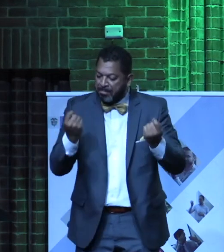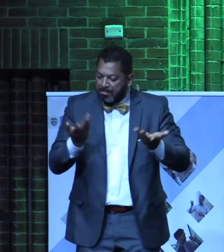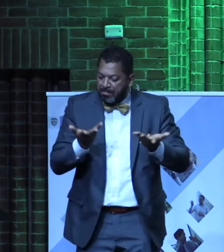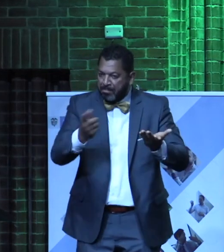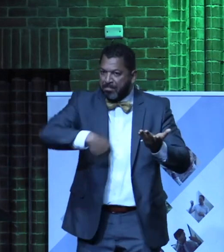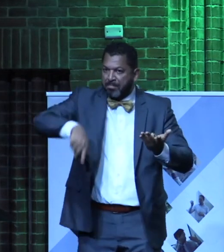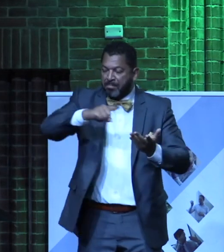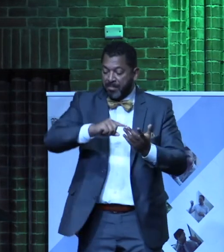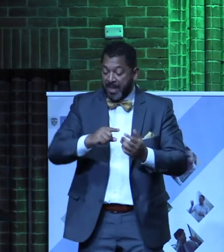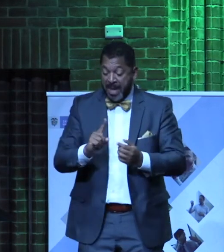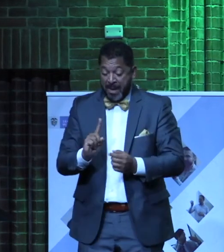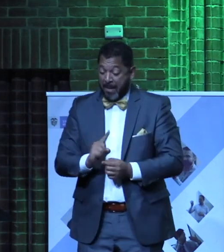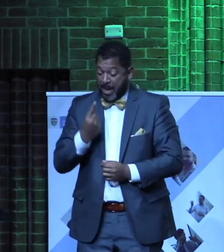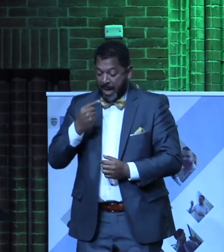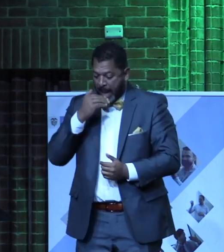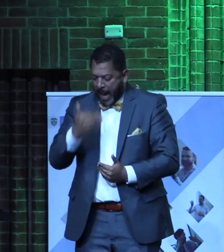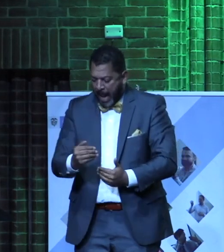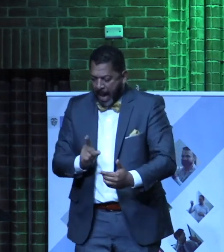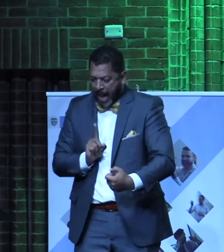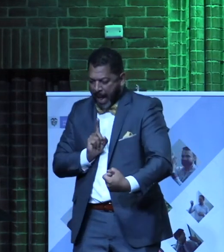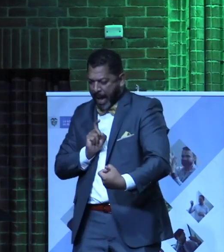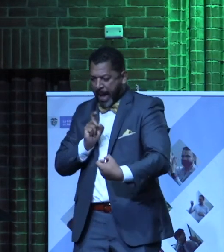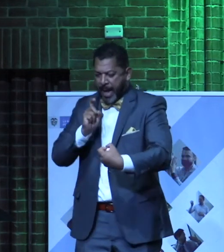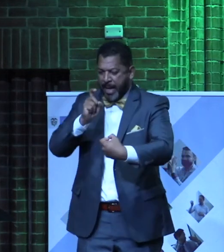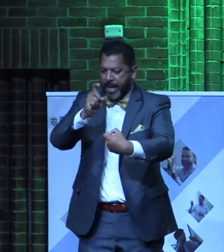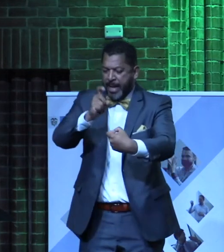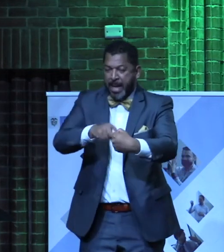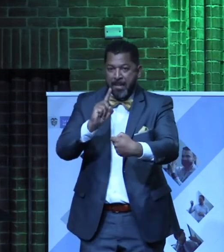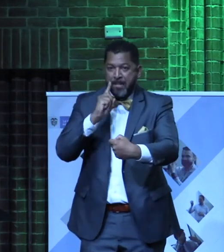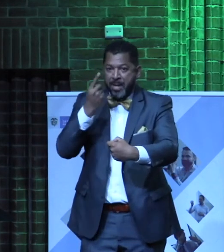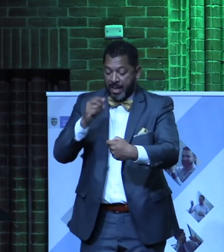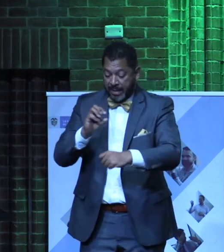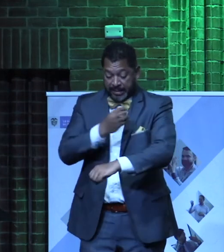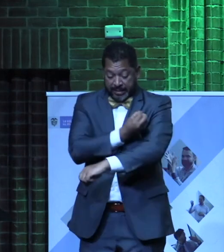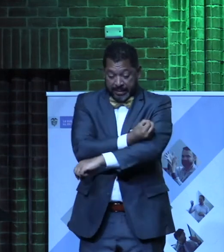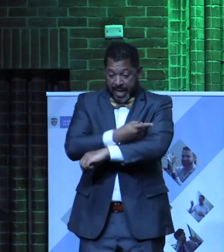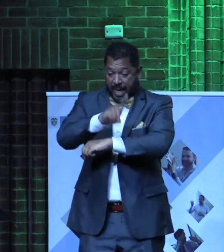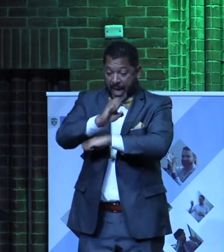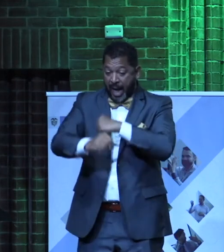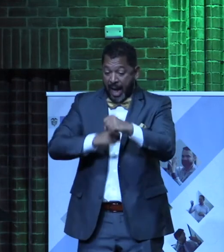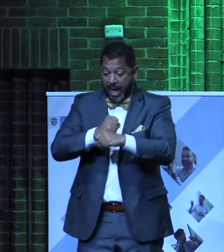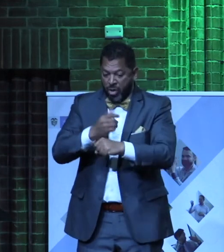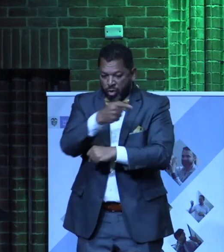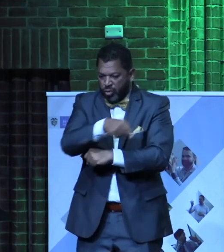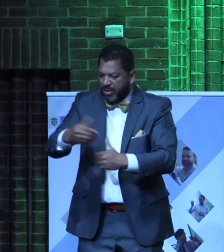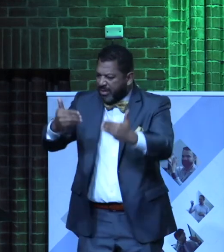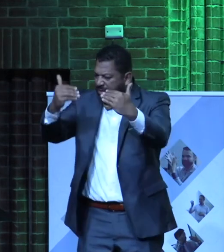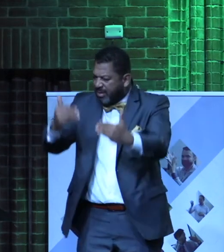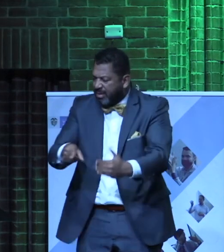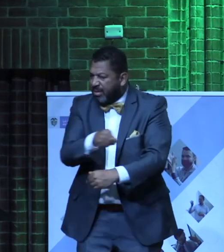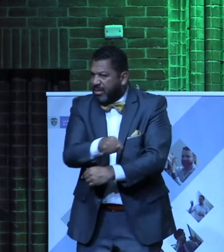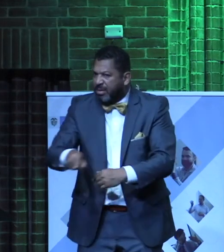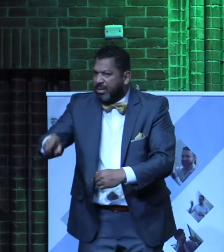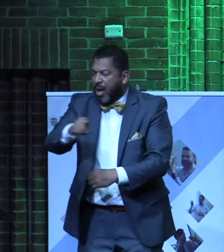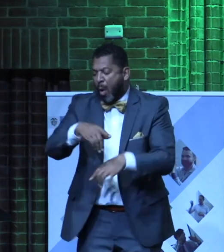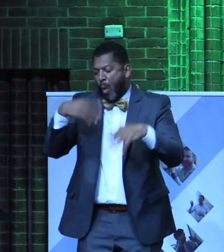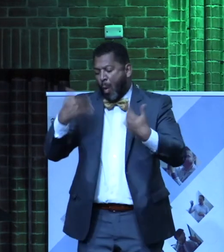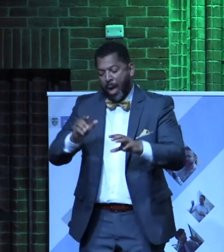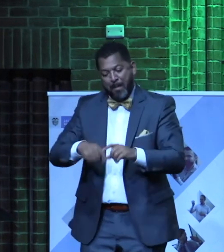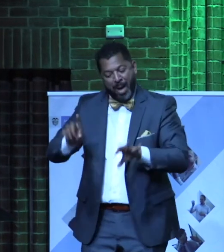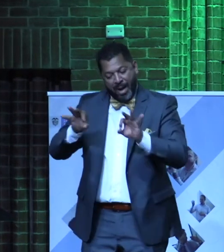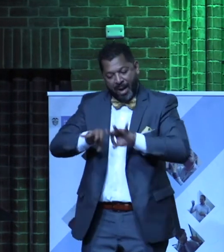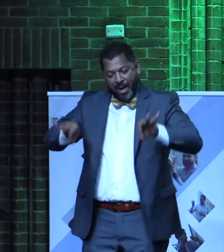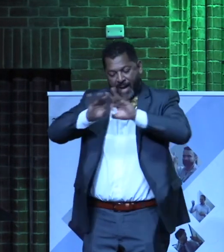desde el ingreso, es decir, los niños y niñas de 0 a 6 años con discapacidad son una población prevalente